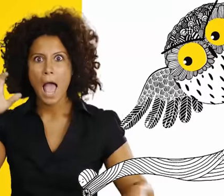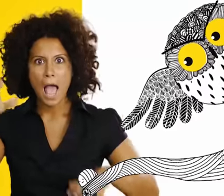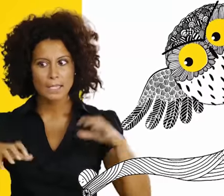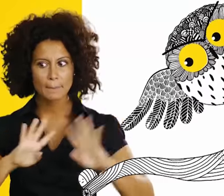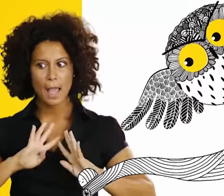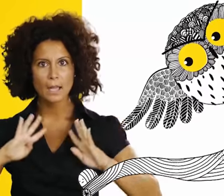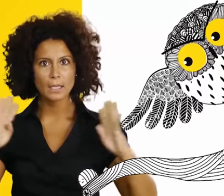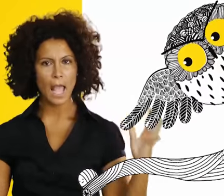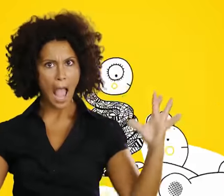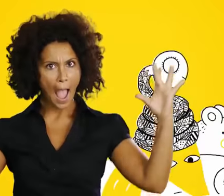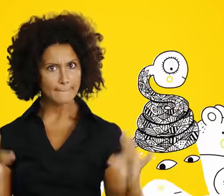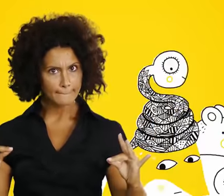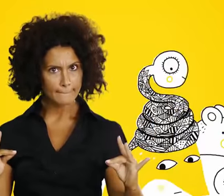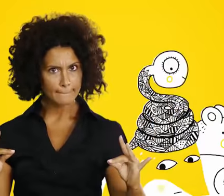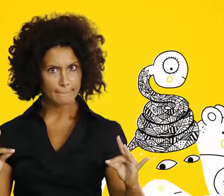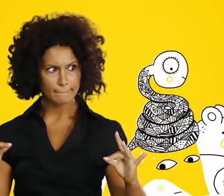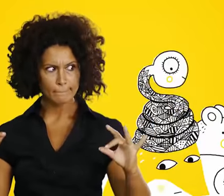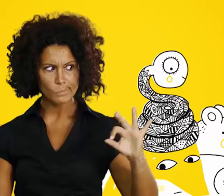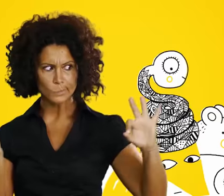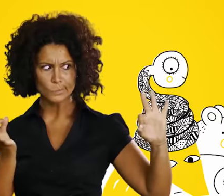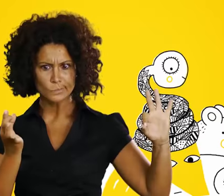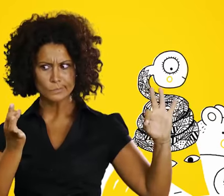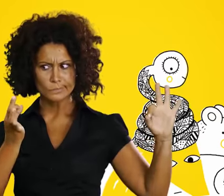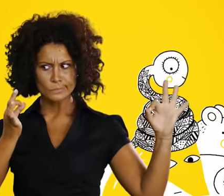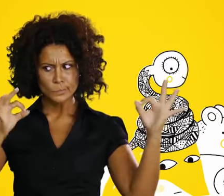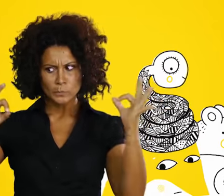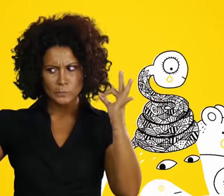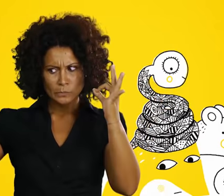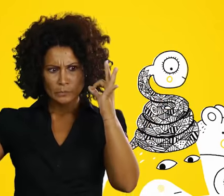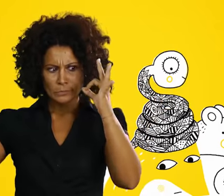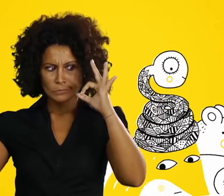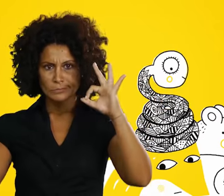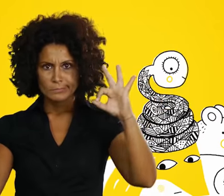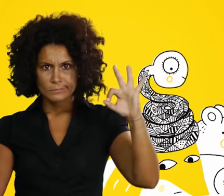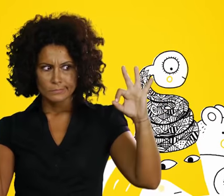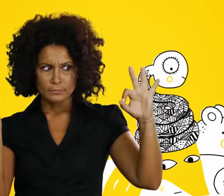Tutti gli animali ammutolirono, si guardarono l'un l'altro